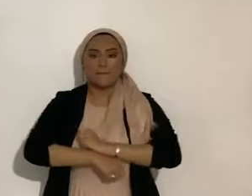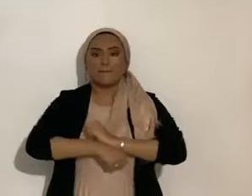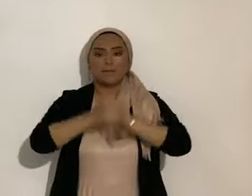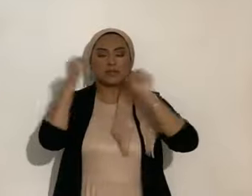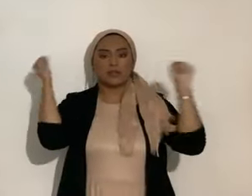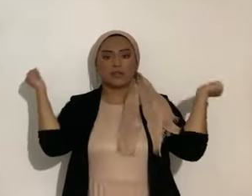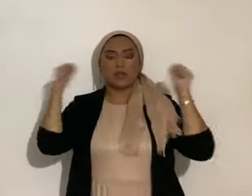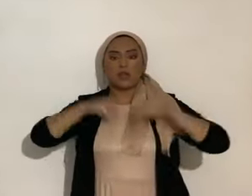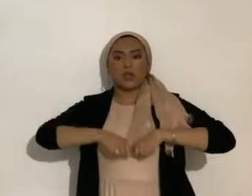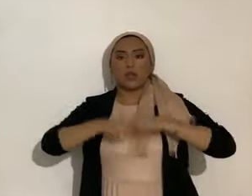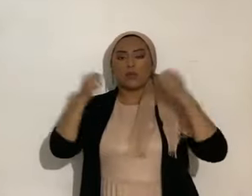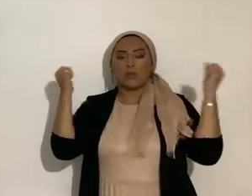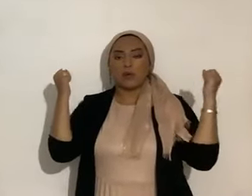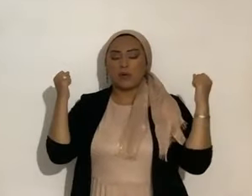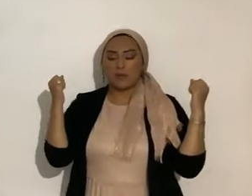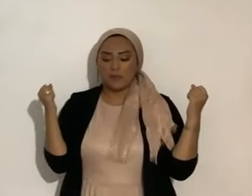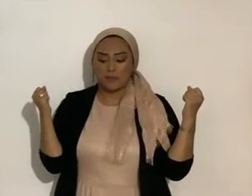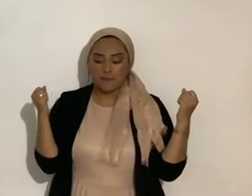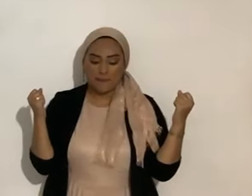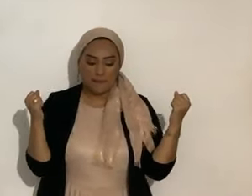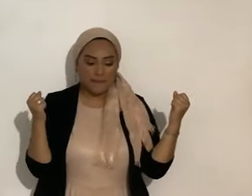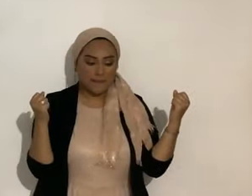era impedido por el demonio a los